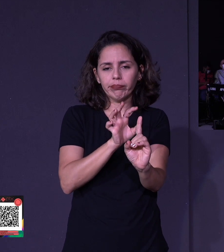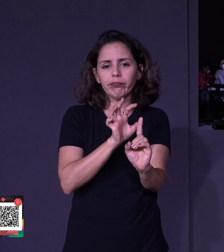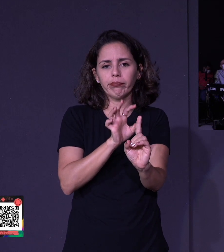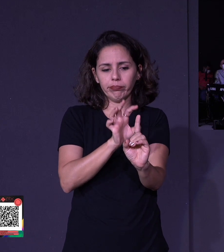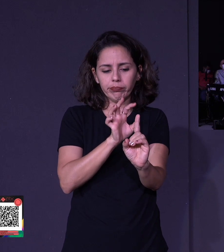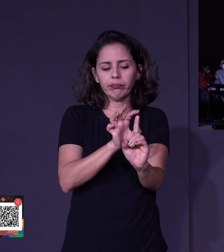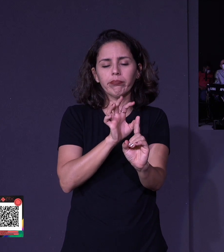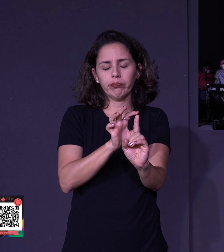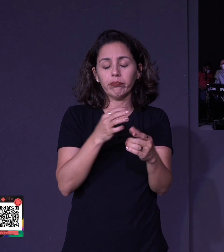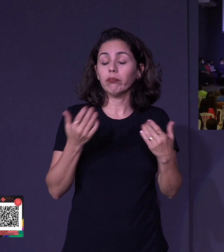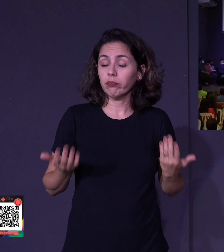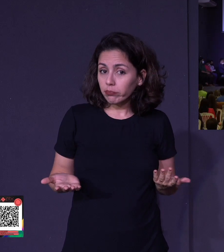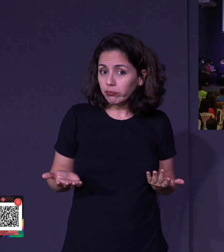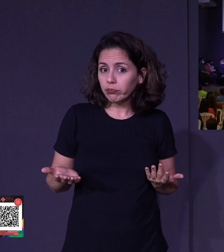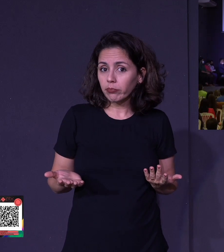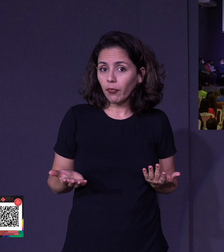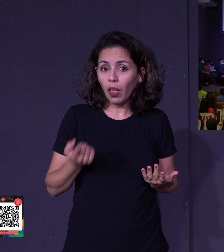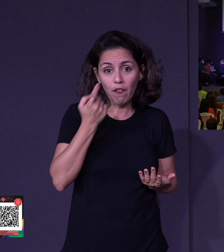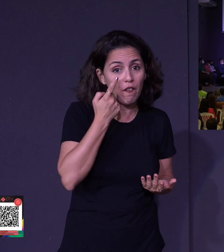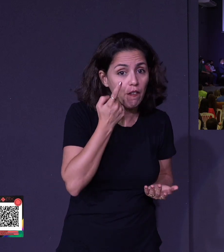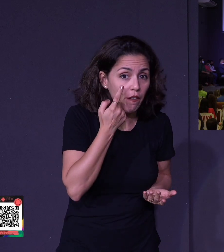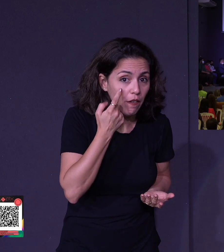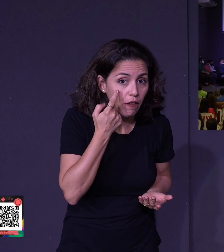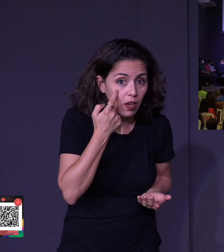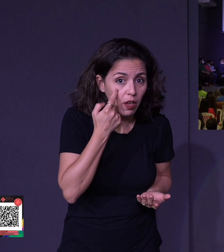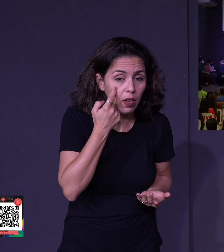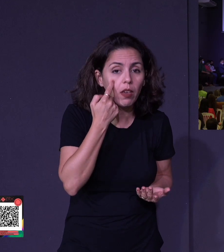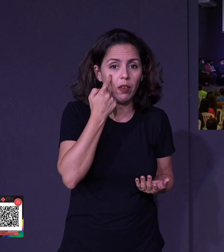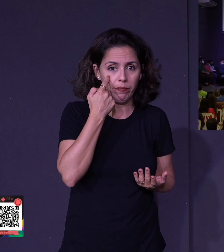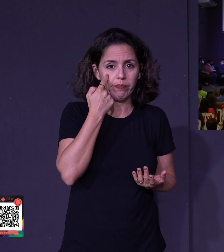comportamento das crianças, às vezes uma cópia inconsciente. Não!